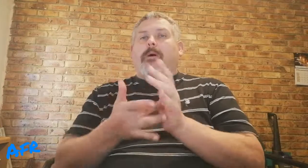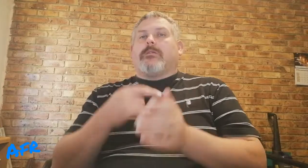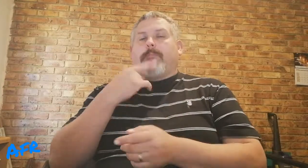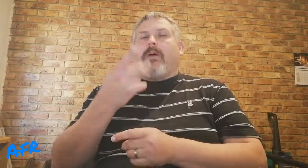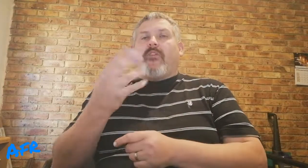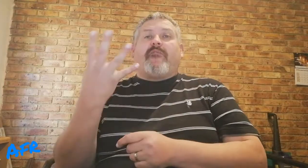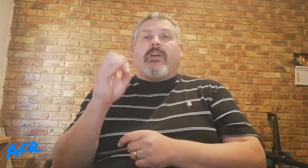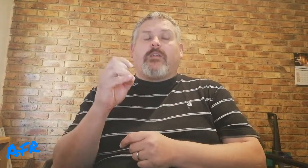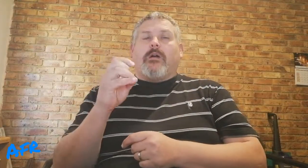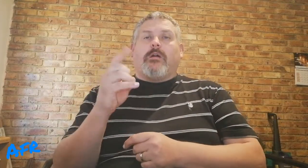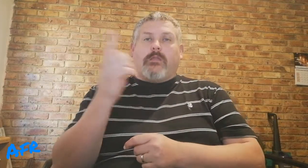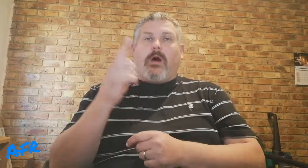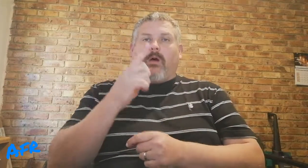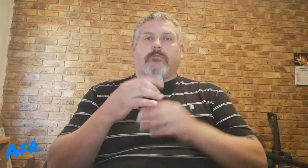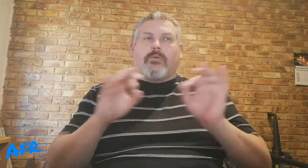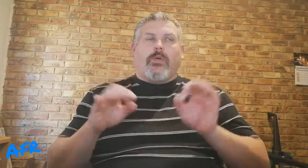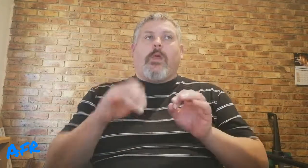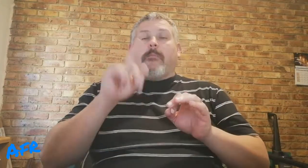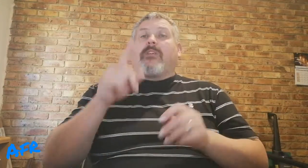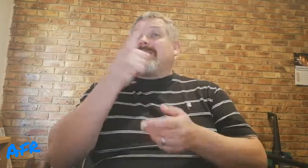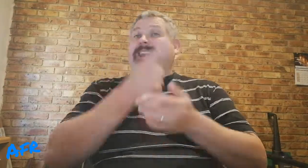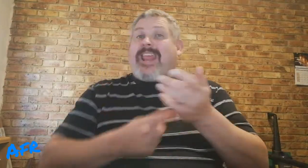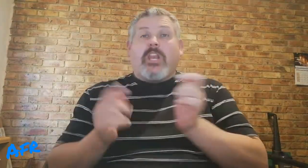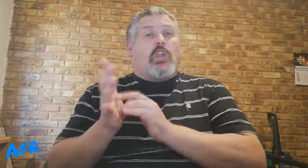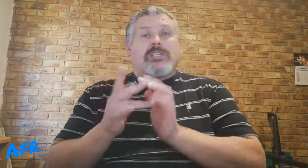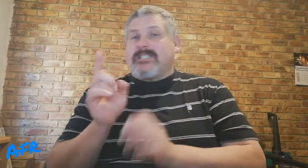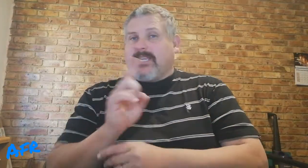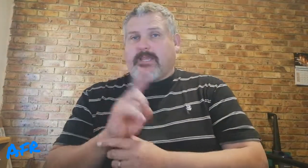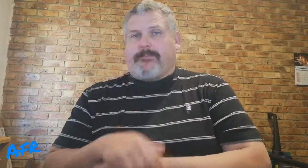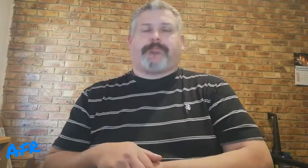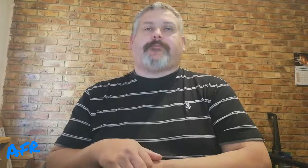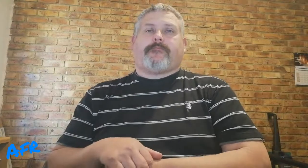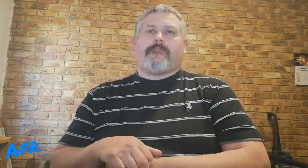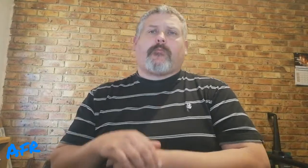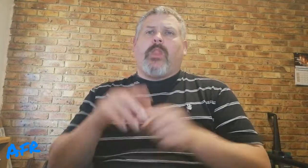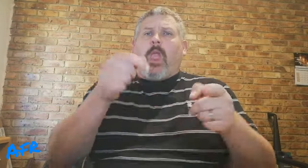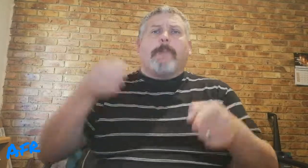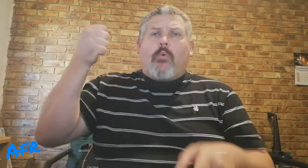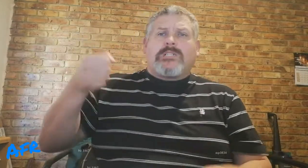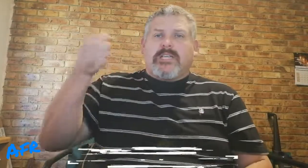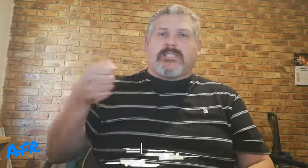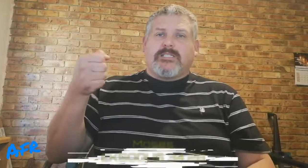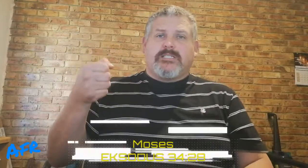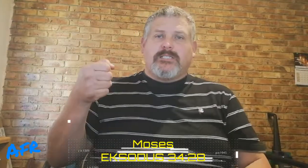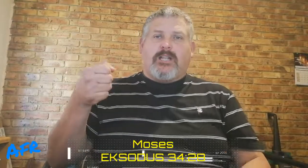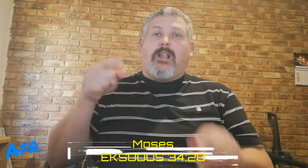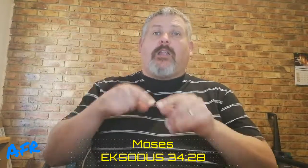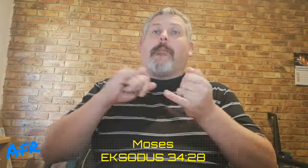Bybel praat van 40 dae, maar was net Jesus nie. Moses, in